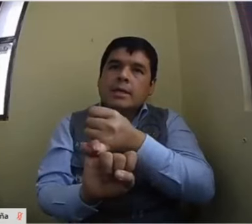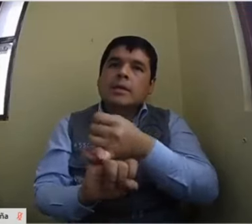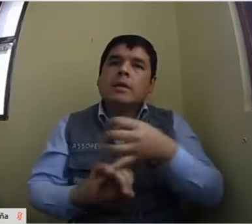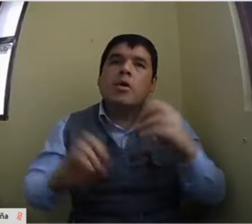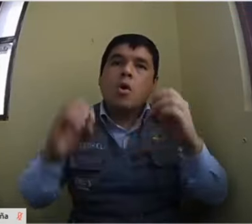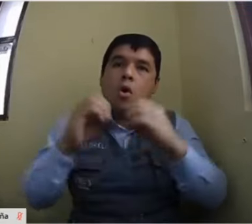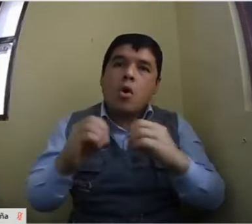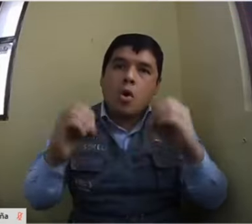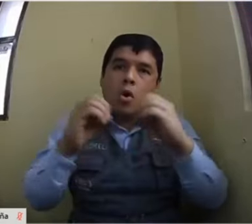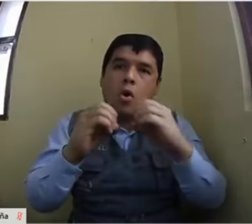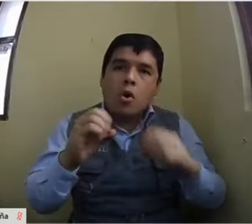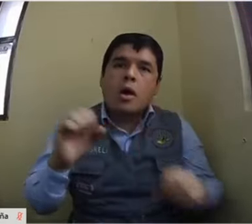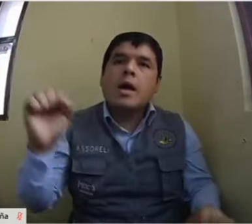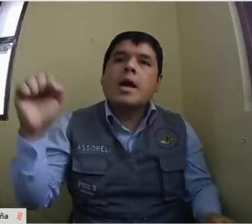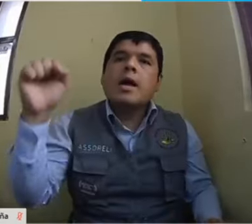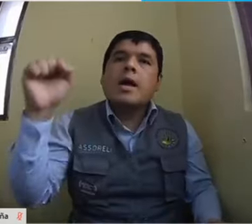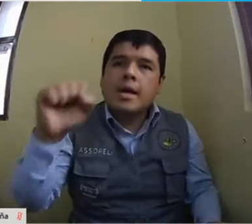Esa también es la S antigua.